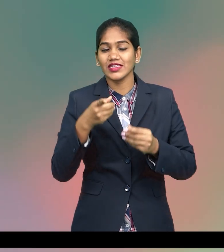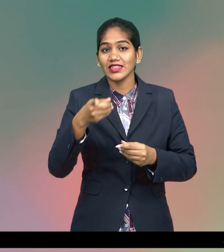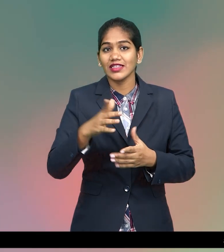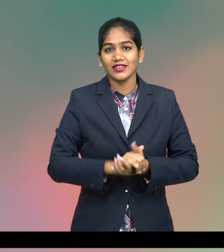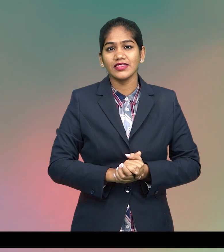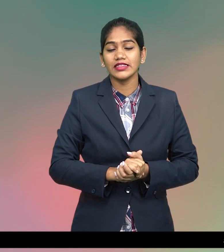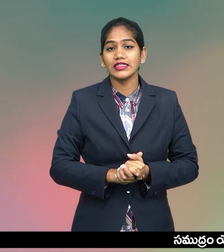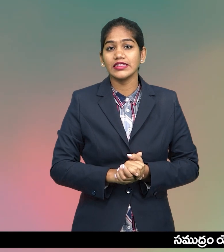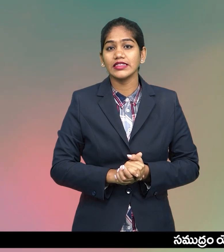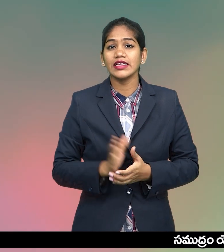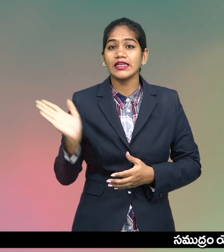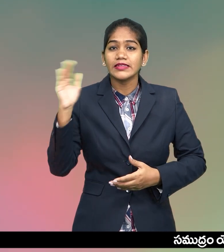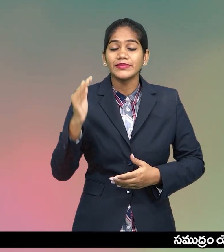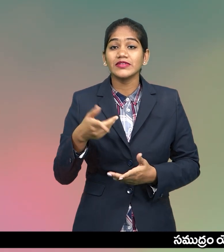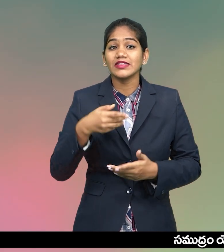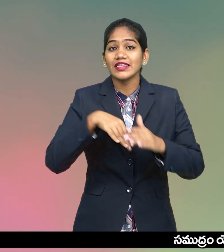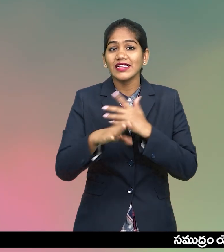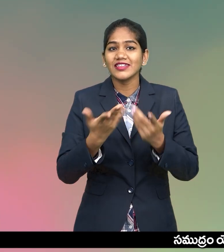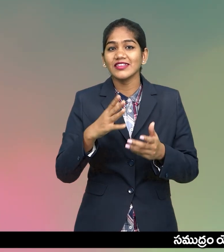కింద వస్తుంది. సముద్రం యొక్క మితమైన ప్రభావం